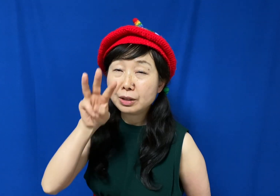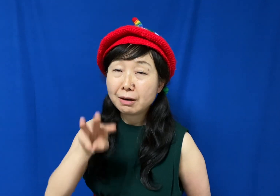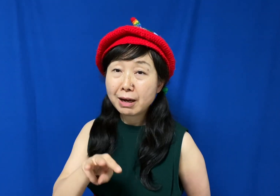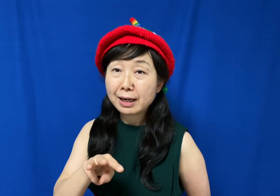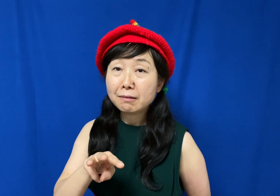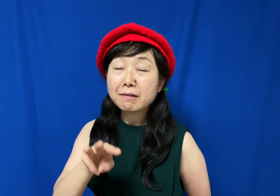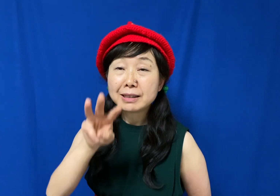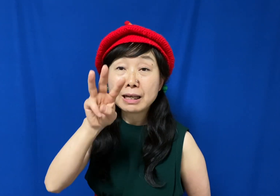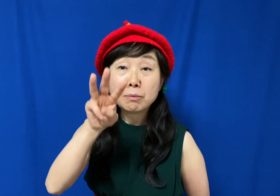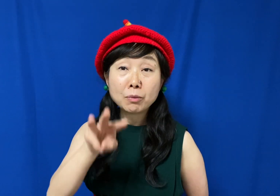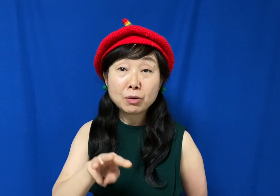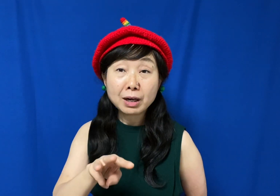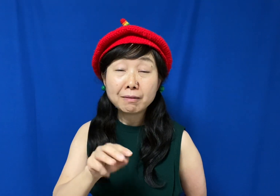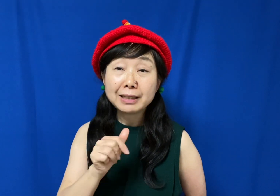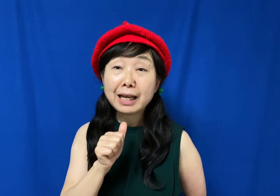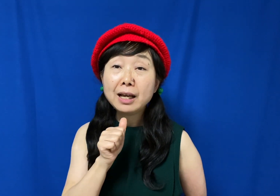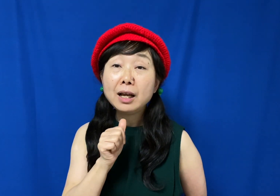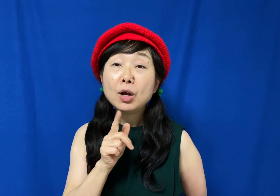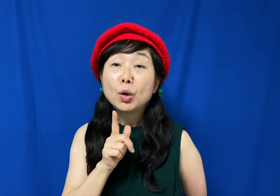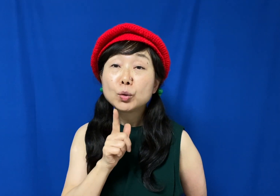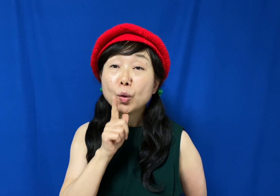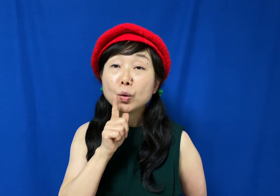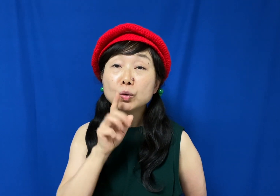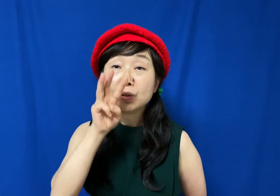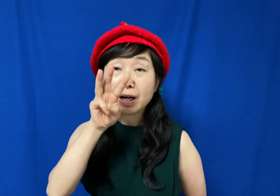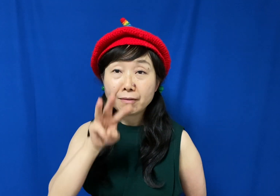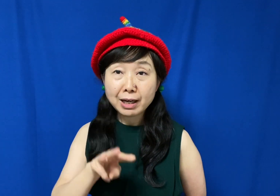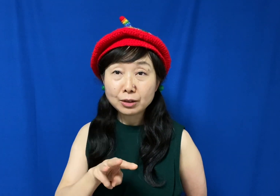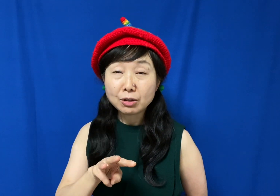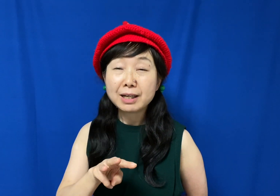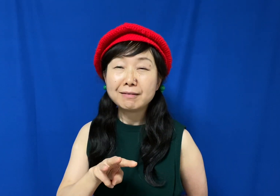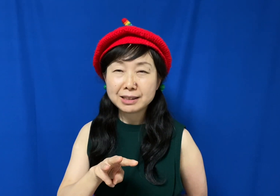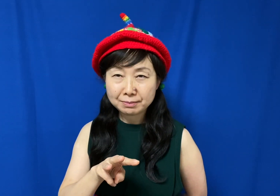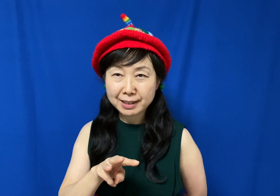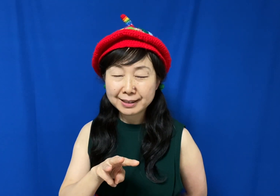徳川、川は三本川で徳川と表します。